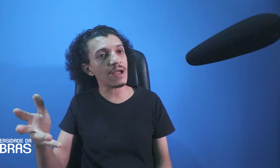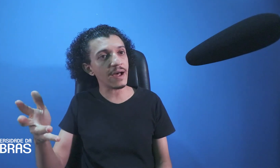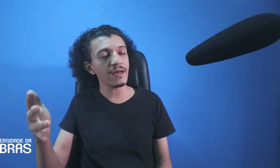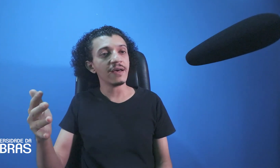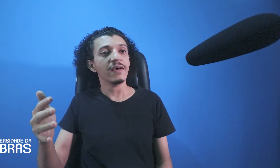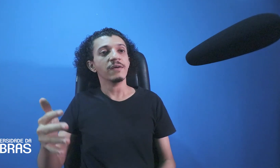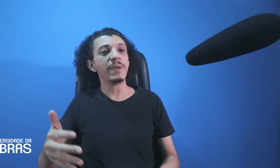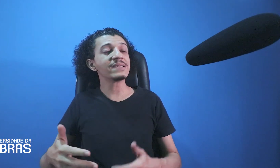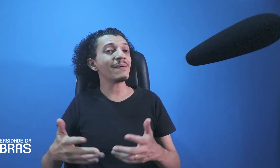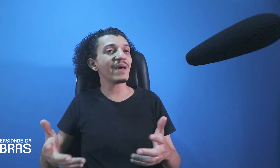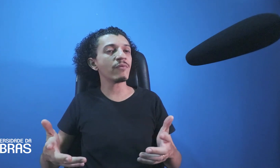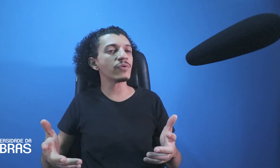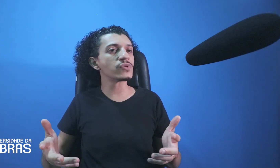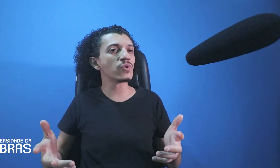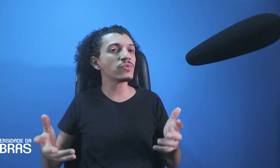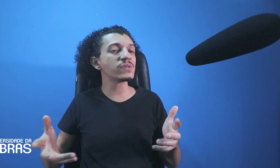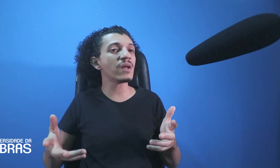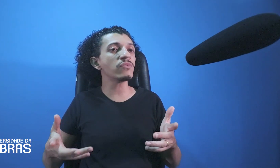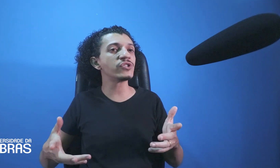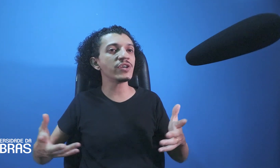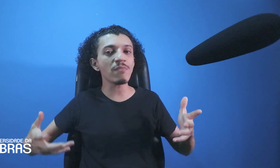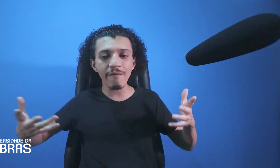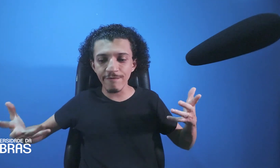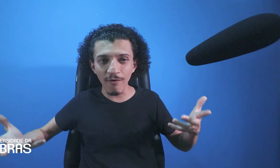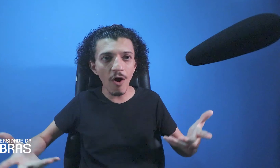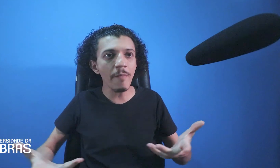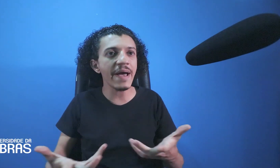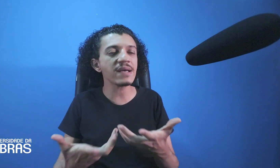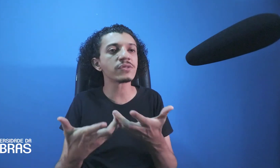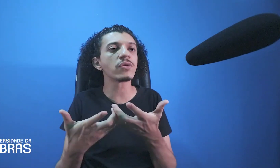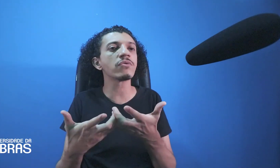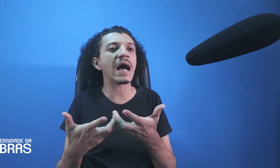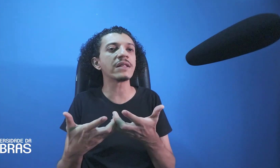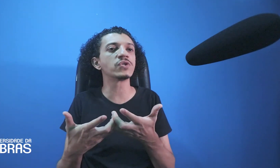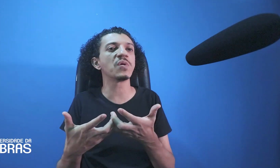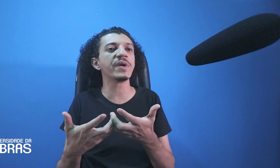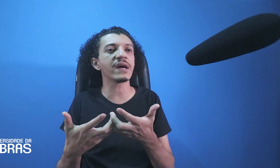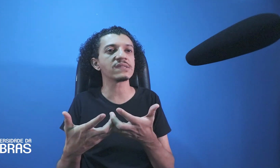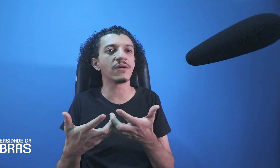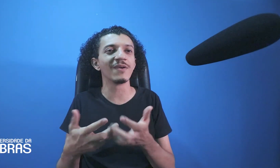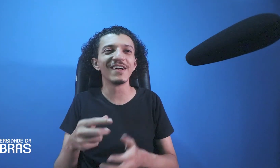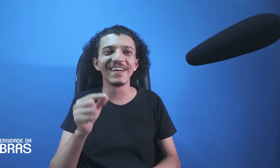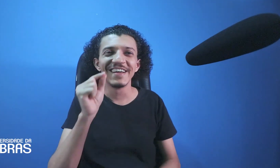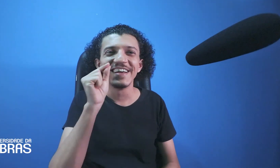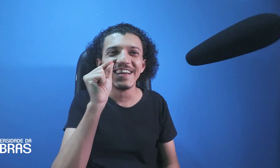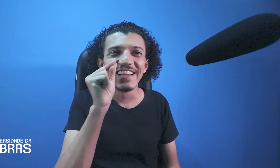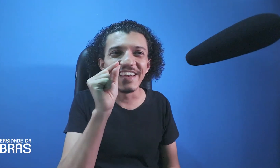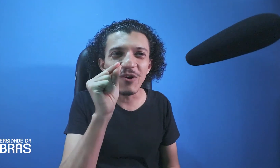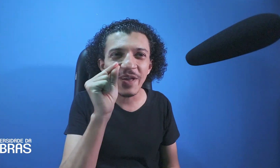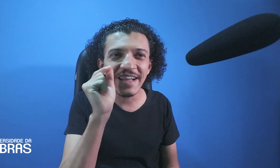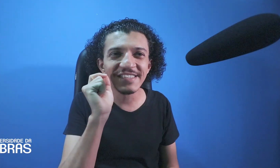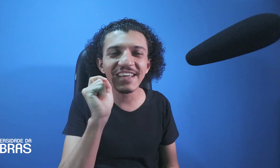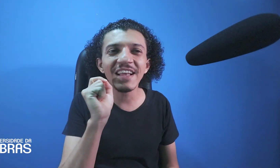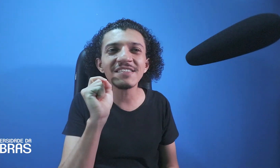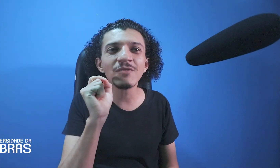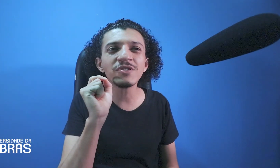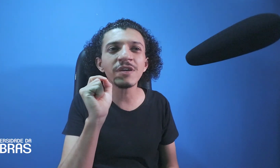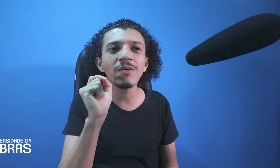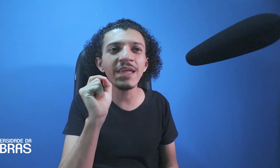lá, perceberam que os surdos não tinham uma forma estruturada de comunicação. Não quer dizer que eles não tinham